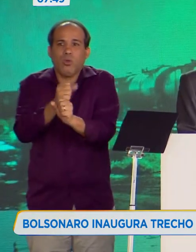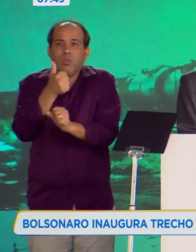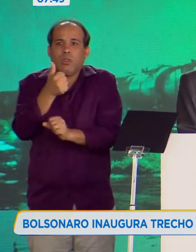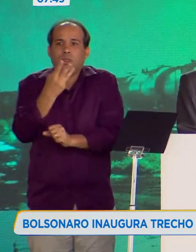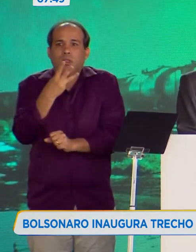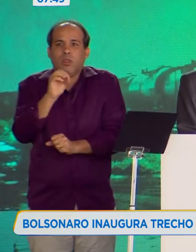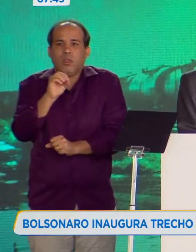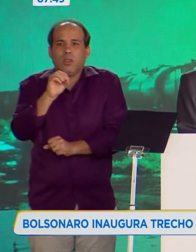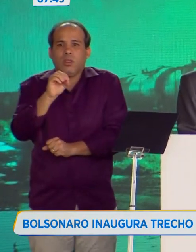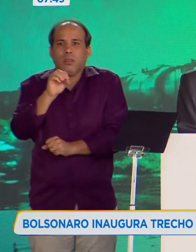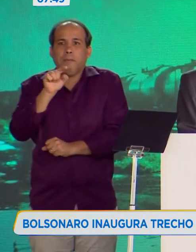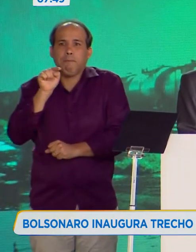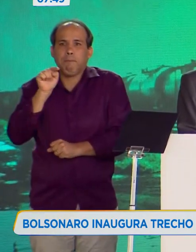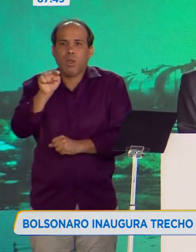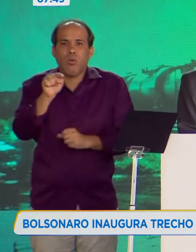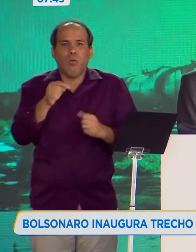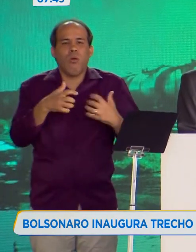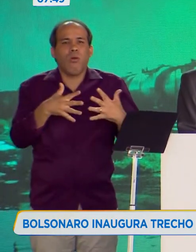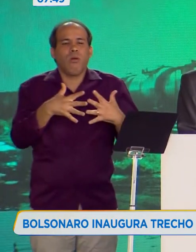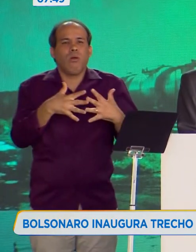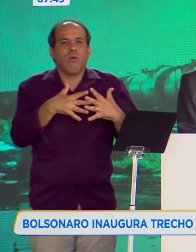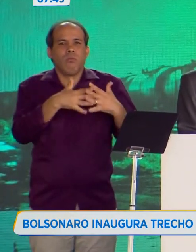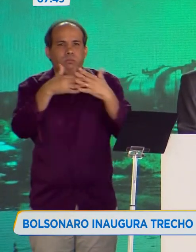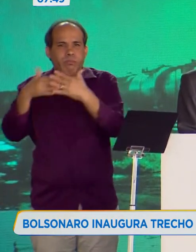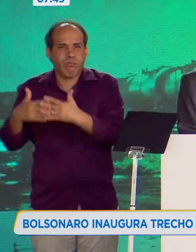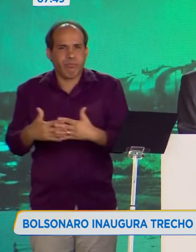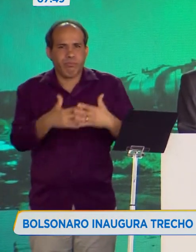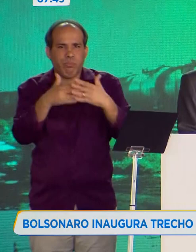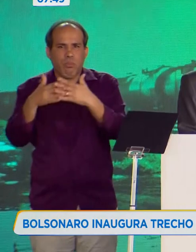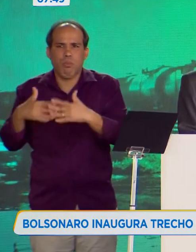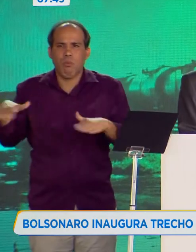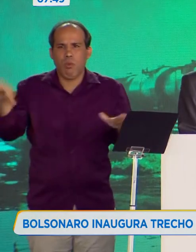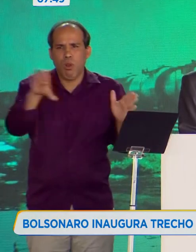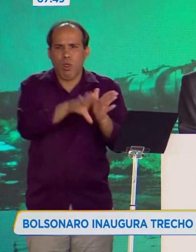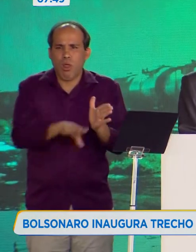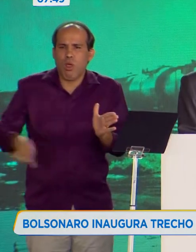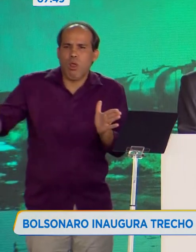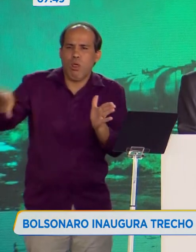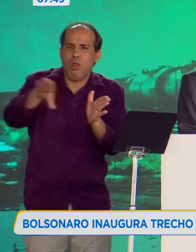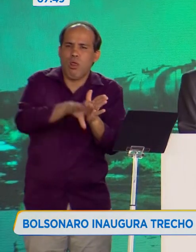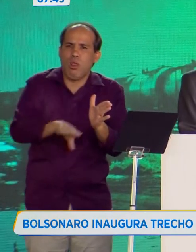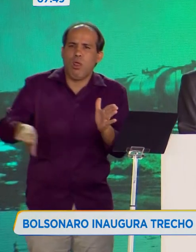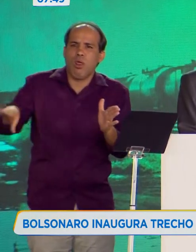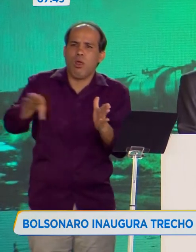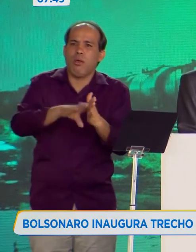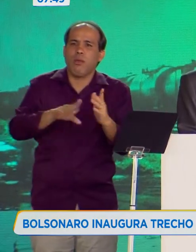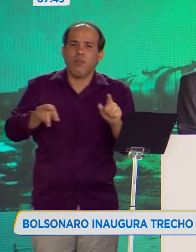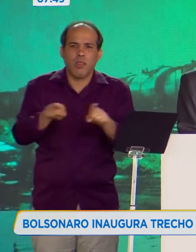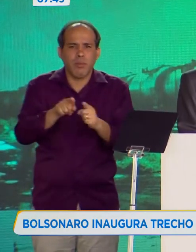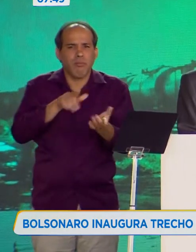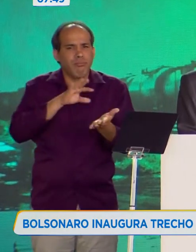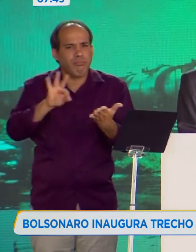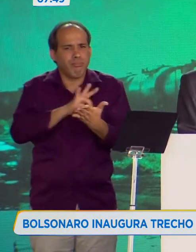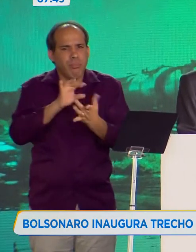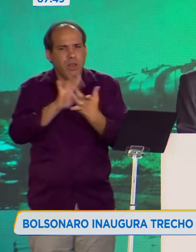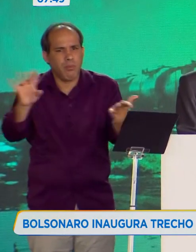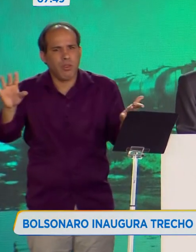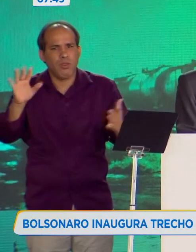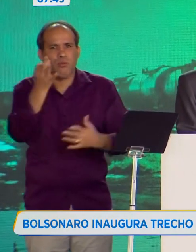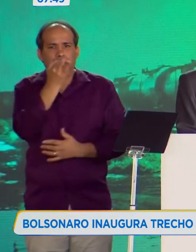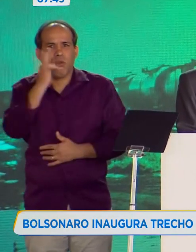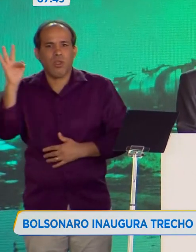mil caminhões. Com a capacidade de expedição ferroviária de 3